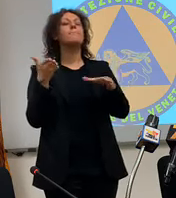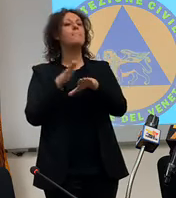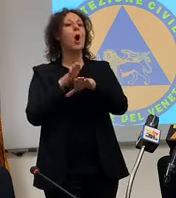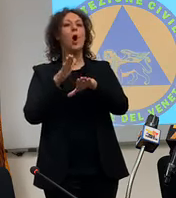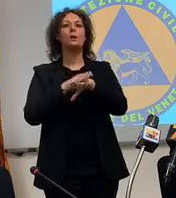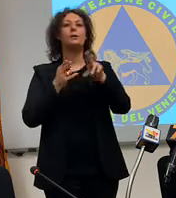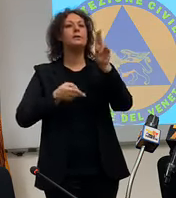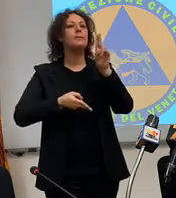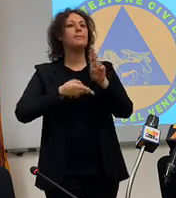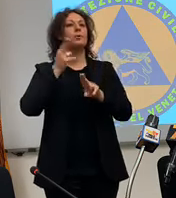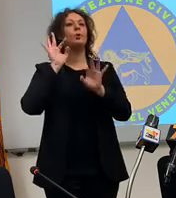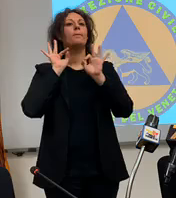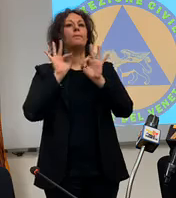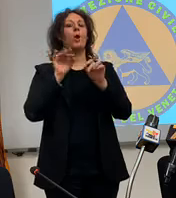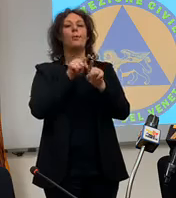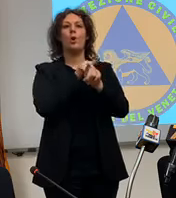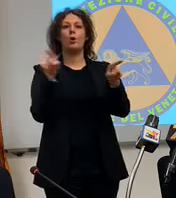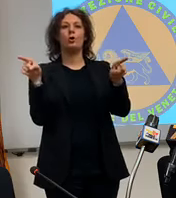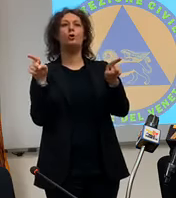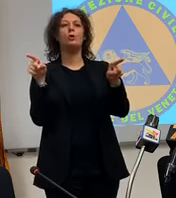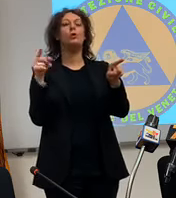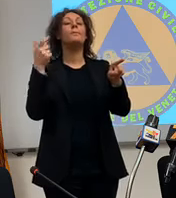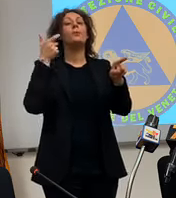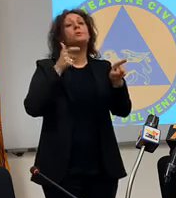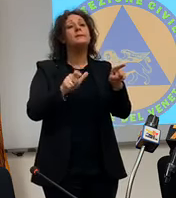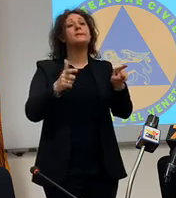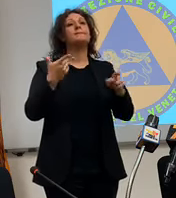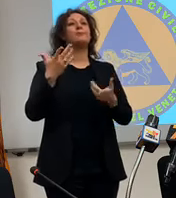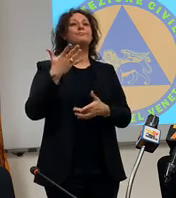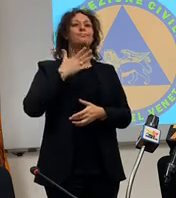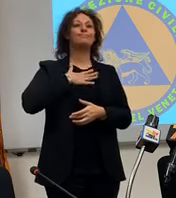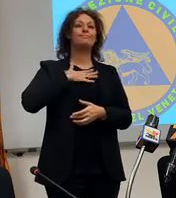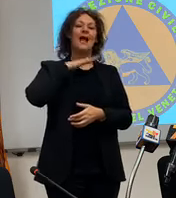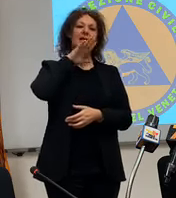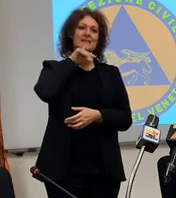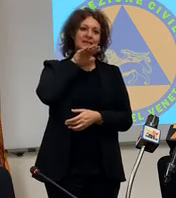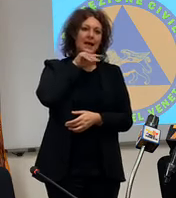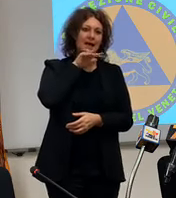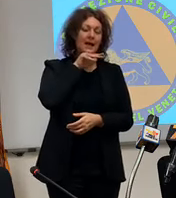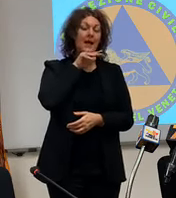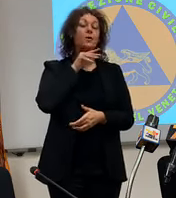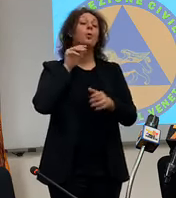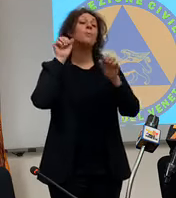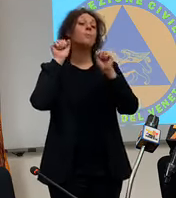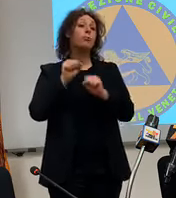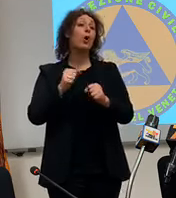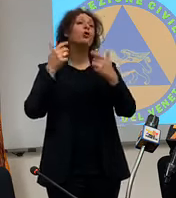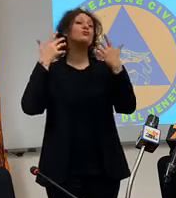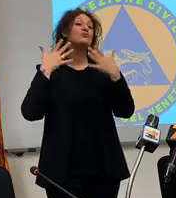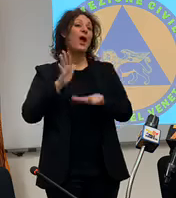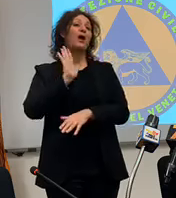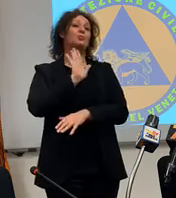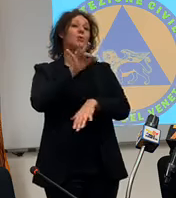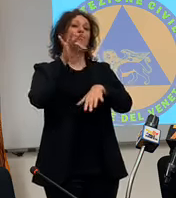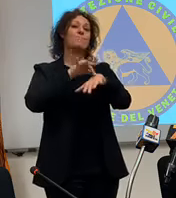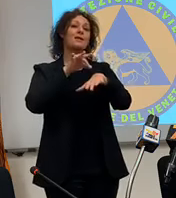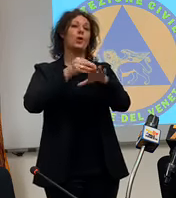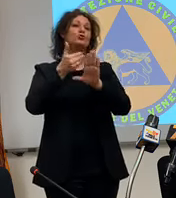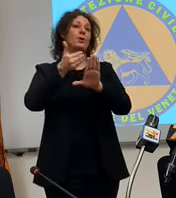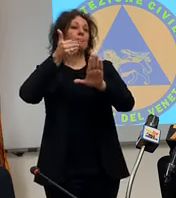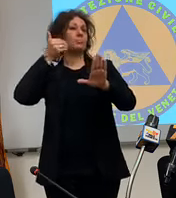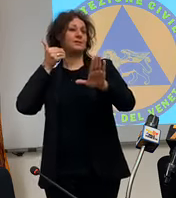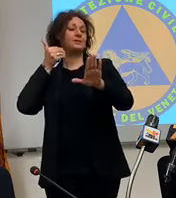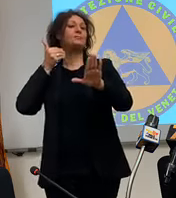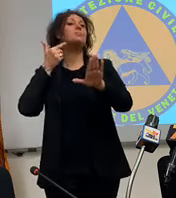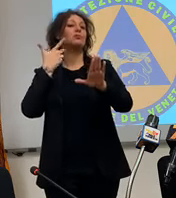perché la popolazione è più anziana perché si Magari ha già delle patologie di base però